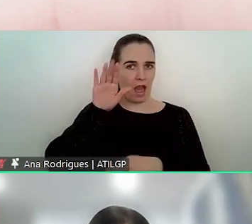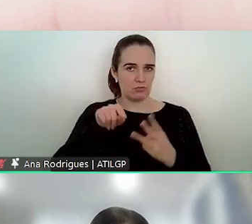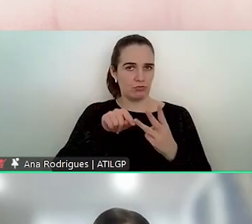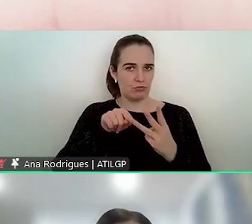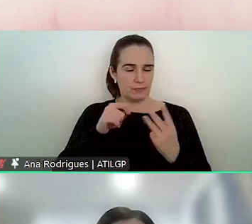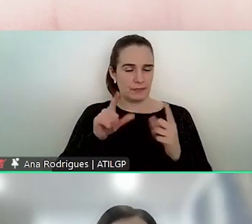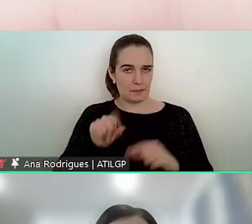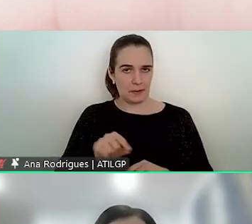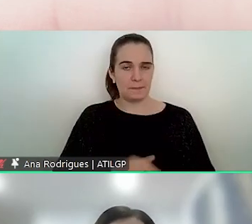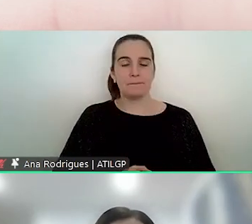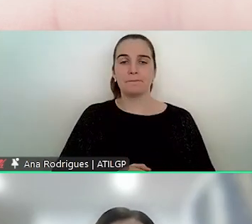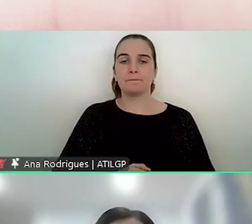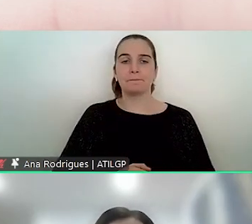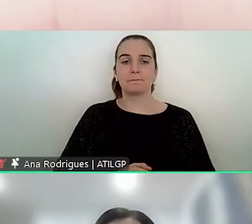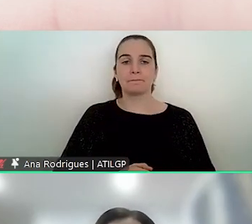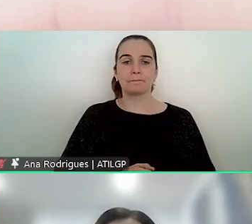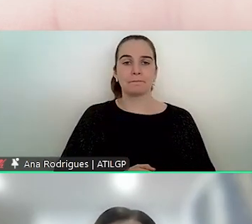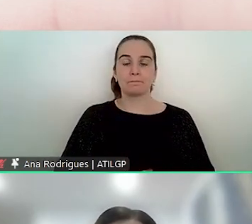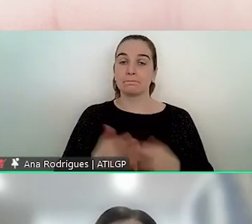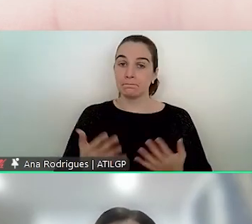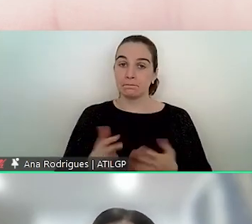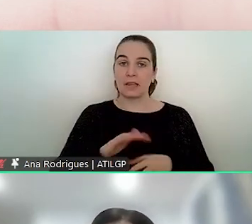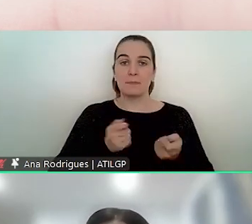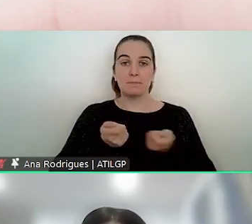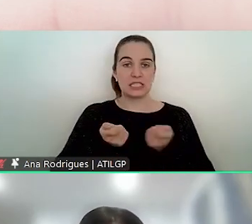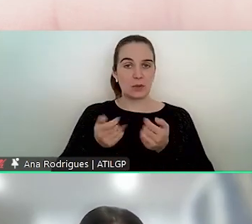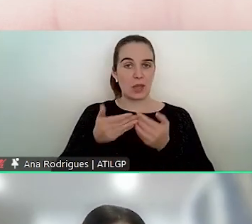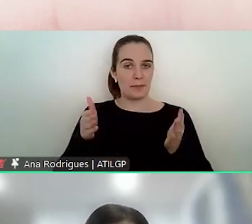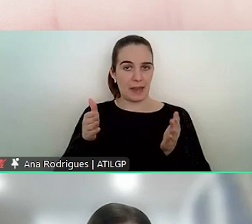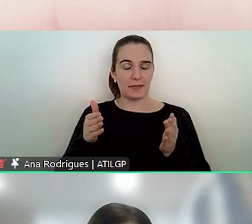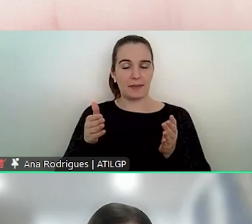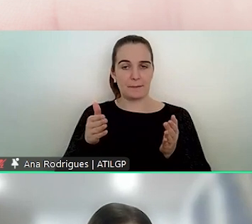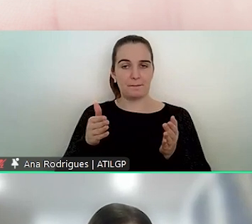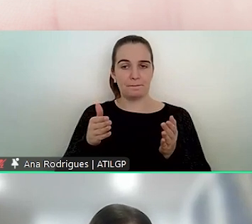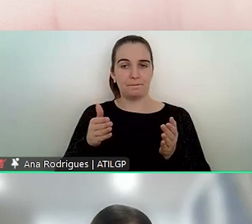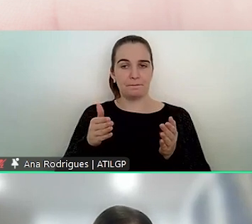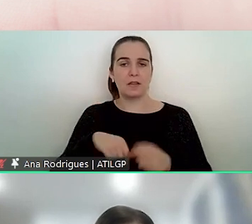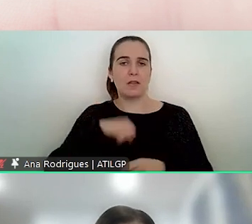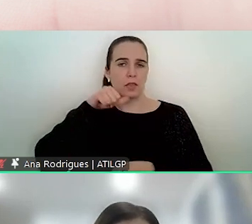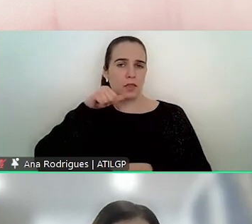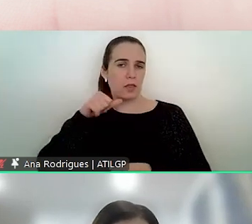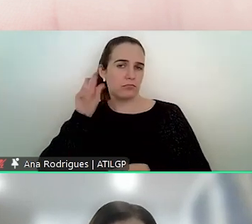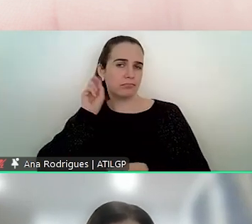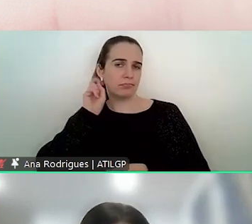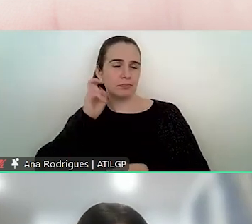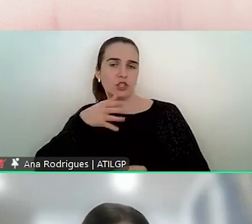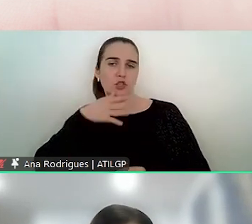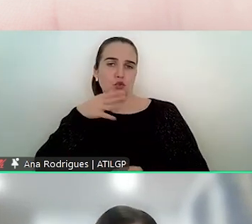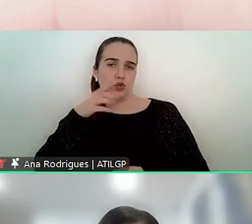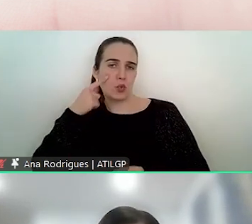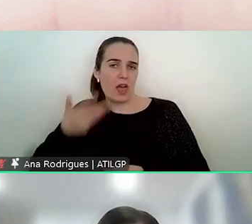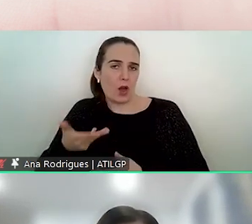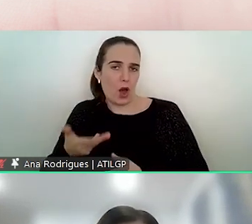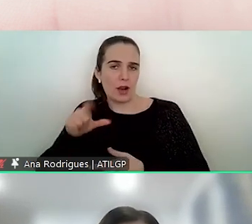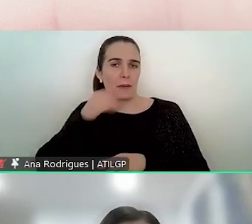administração pública. Em termos de administração aberta, também faz parte do discurso atual e das